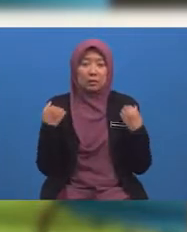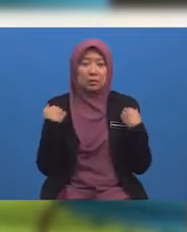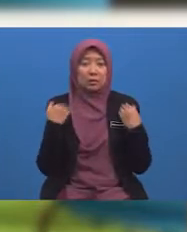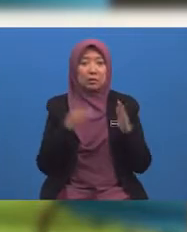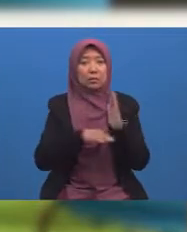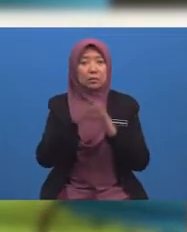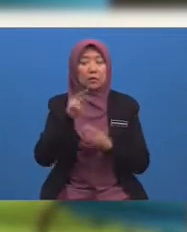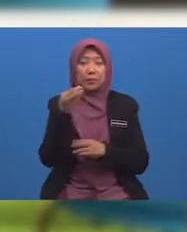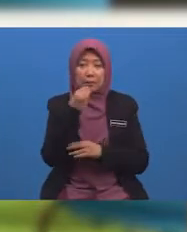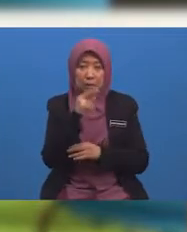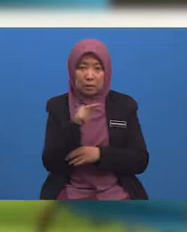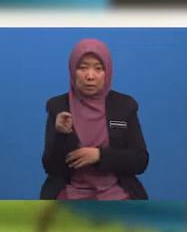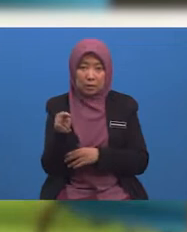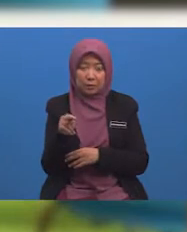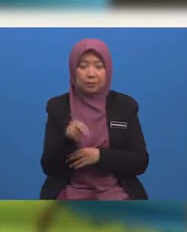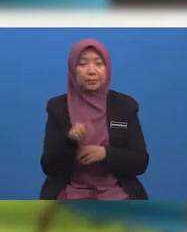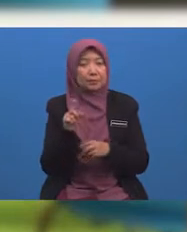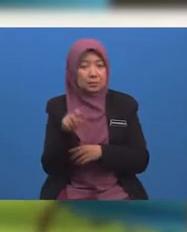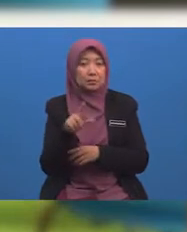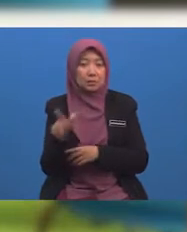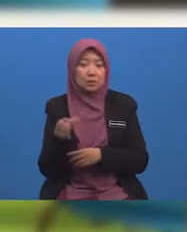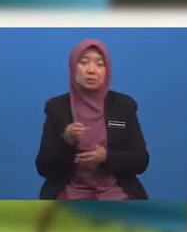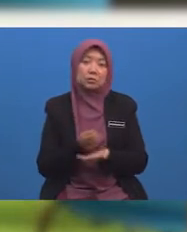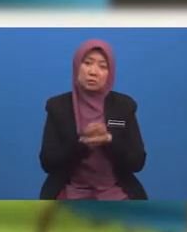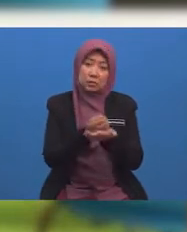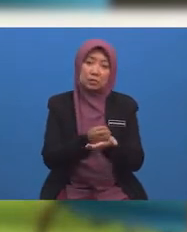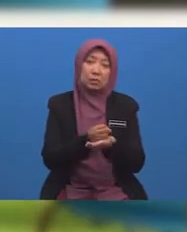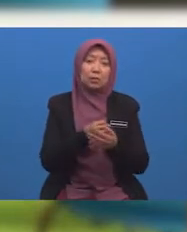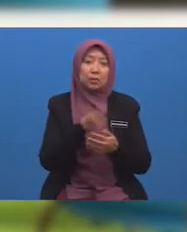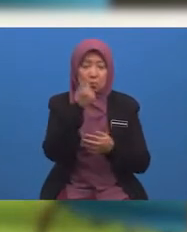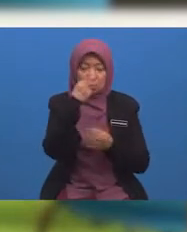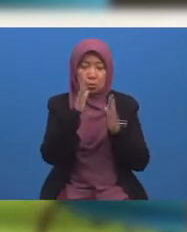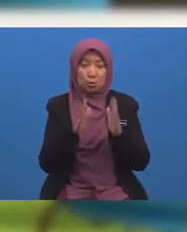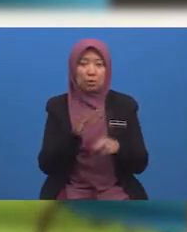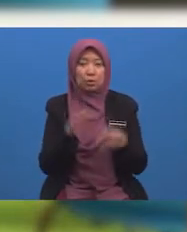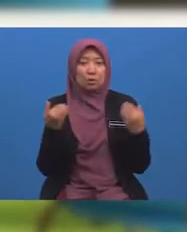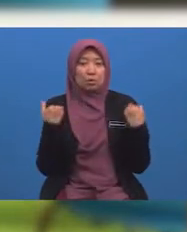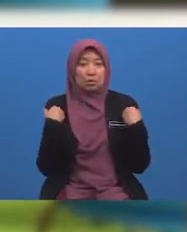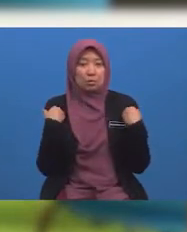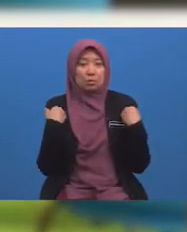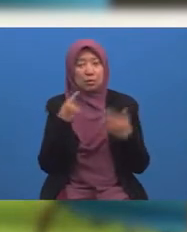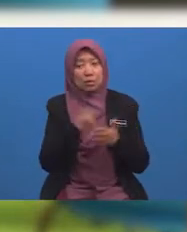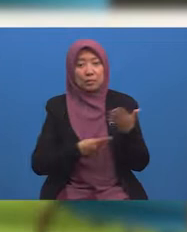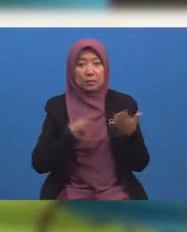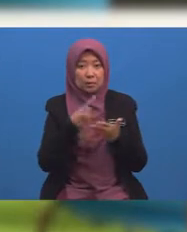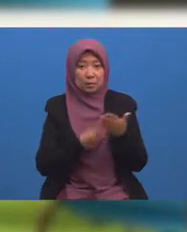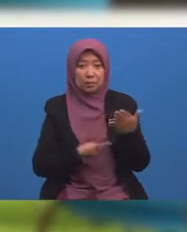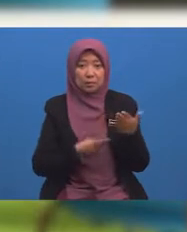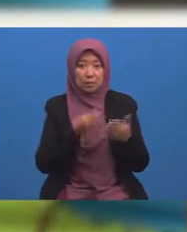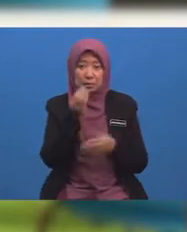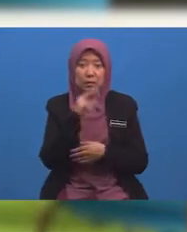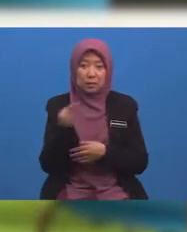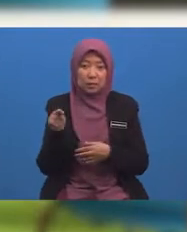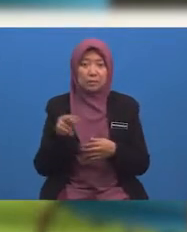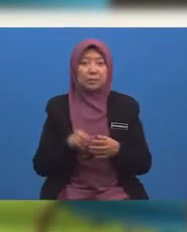mempunyai lebihan makanan, hendaklah ia bersedekah kepada orang yang tidak mempunyai apa-apa